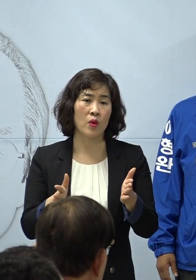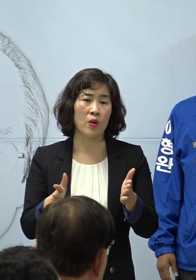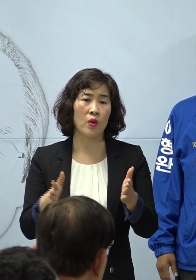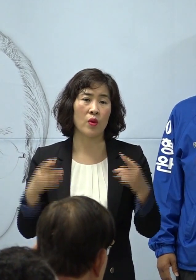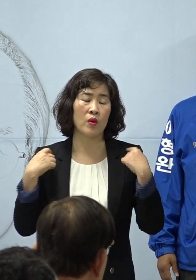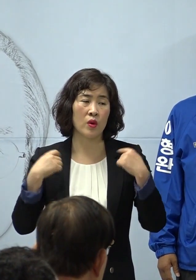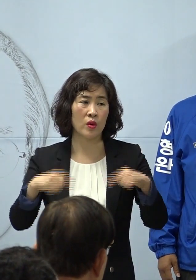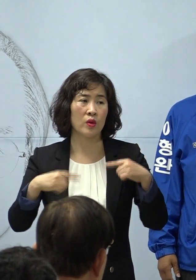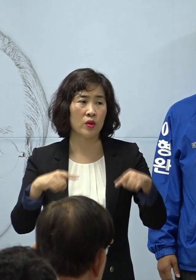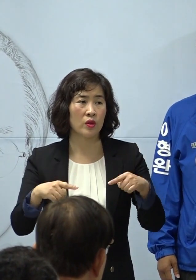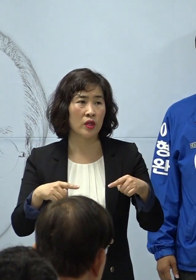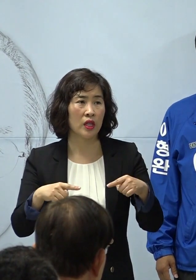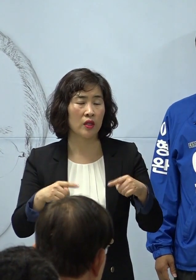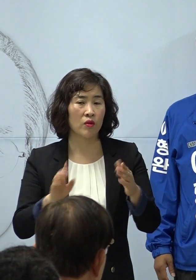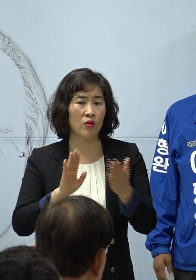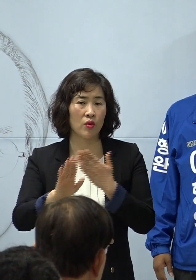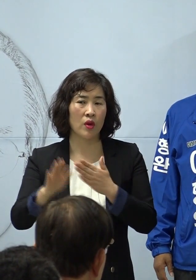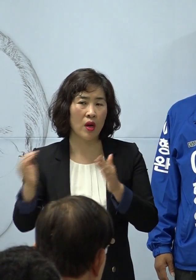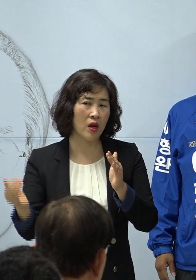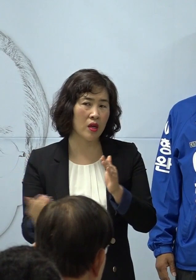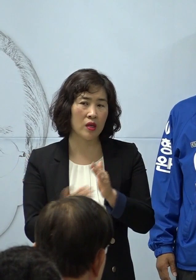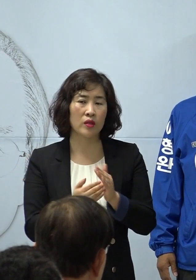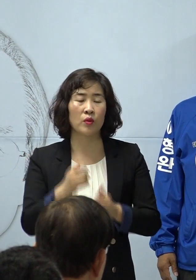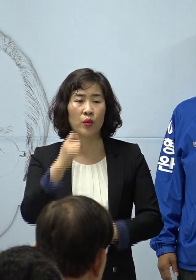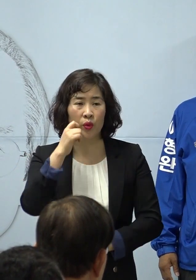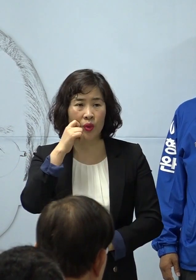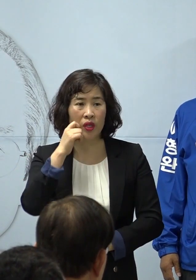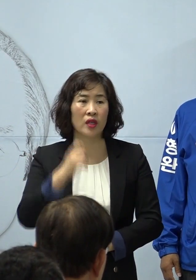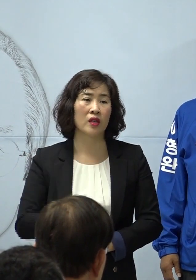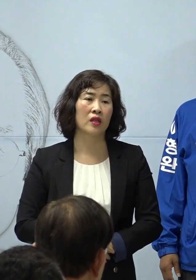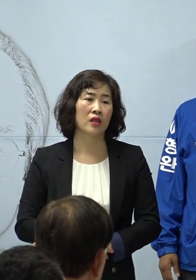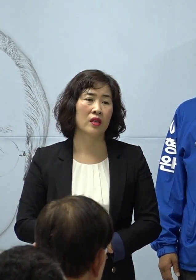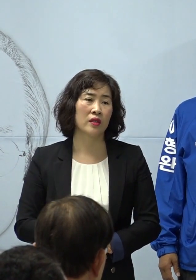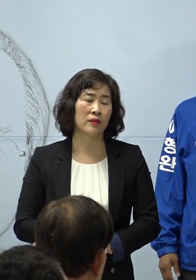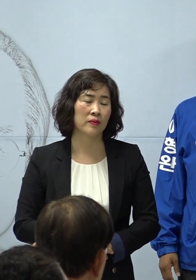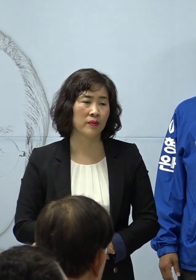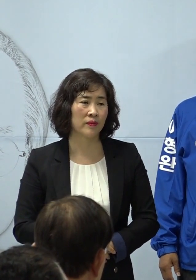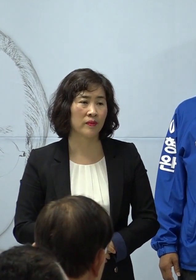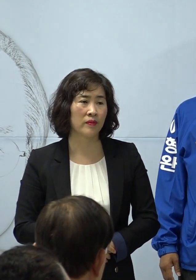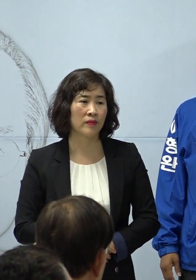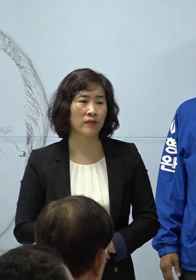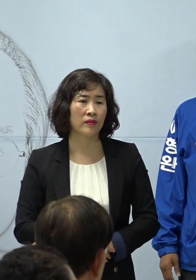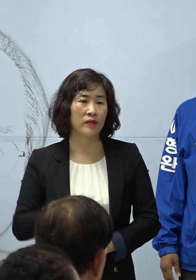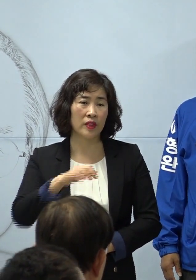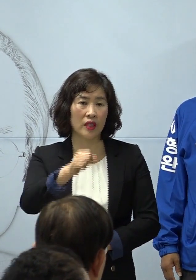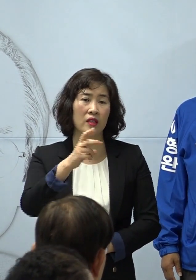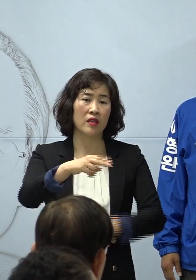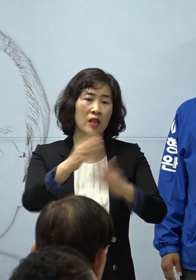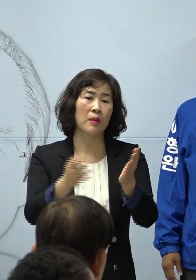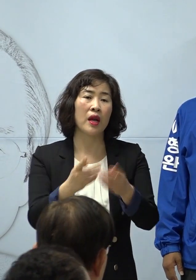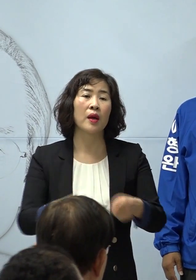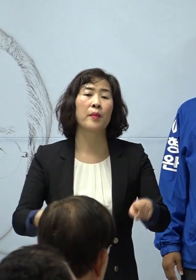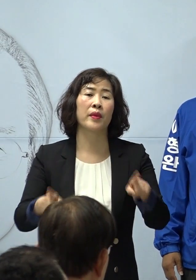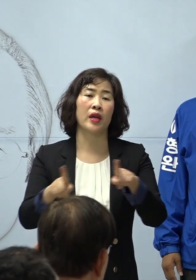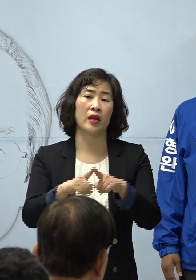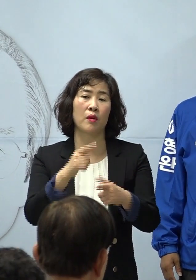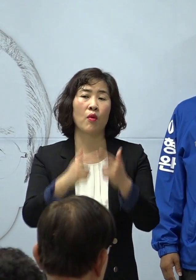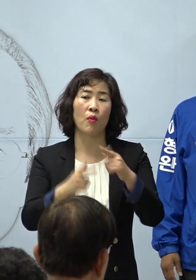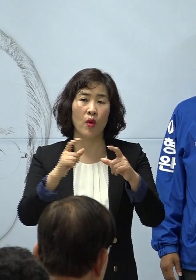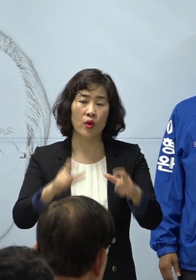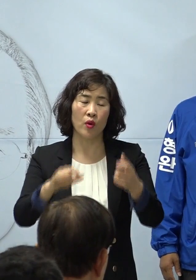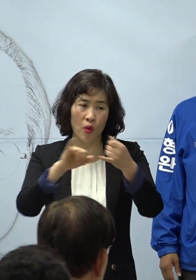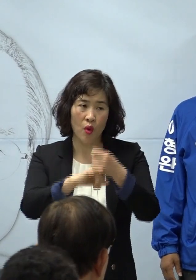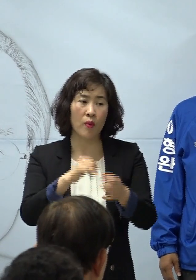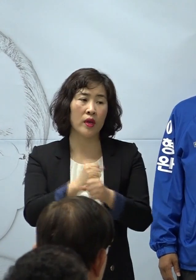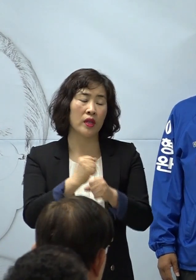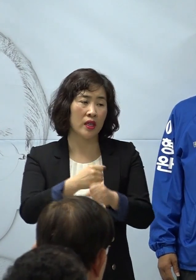정치가 있었는지 한 번도 이루지 못한 여도 정부와 같이 하는 집권 여당과 같이 하는 그런 목포를